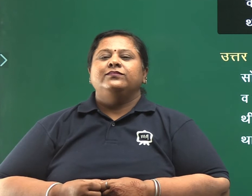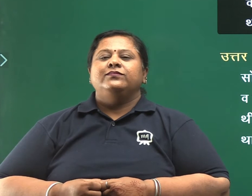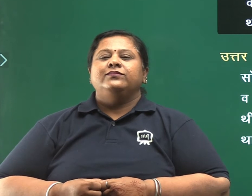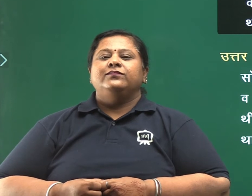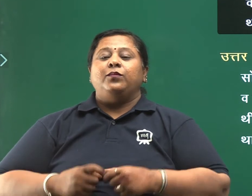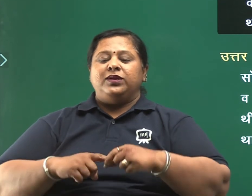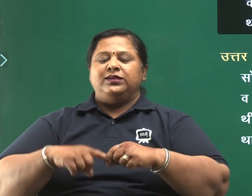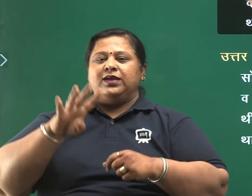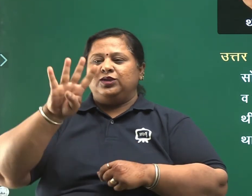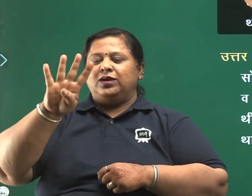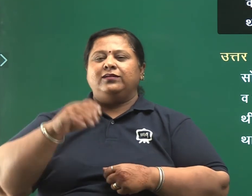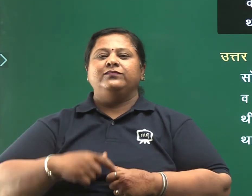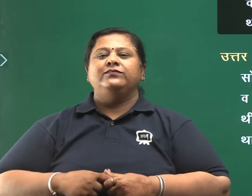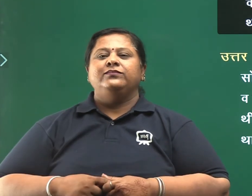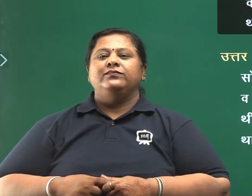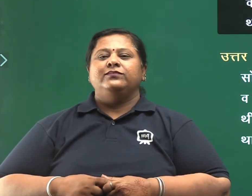प्रश्न संख्या 4।